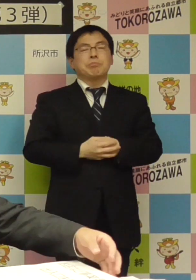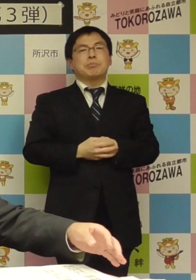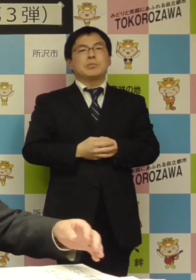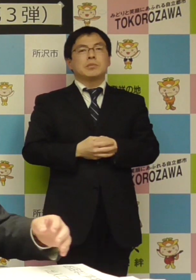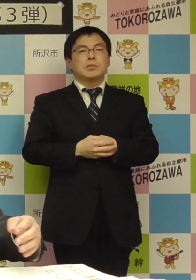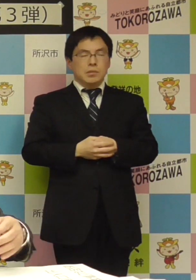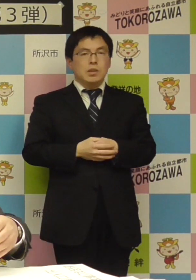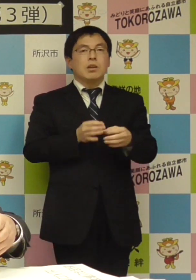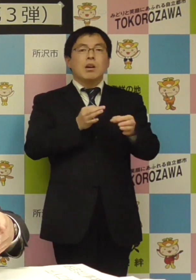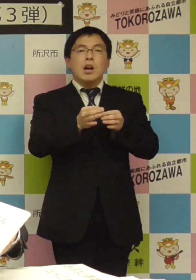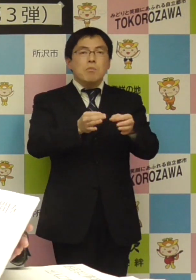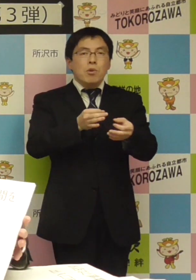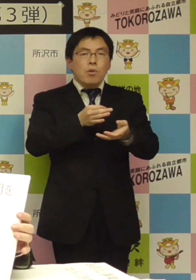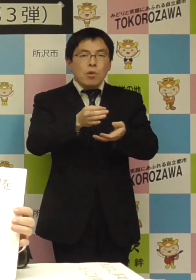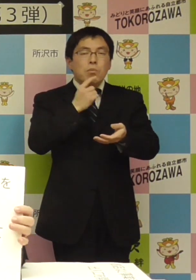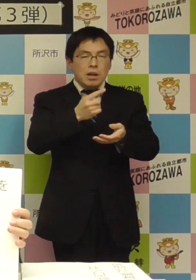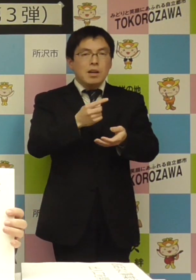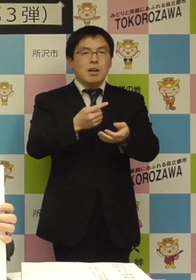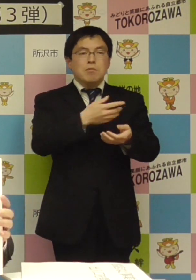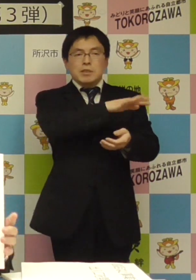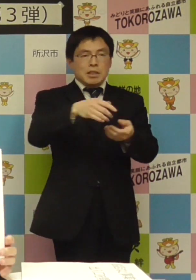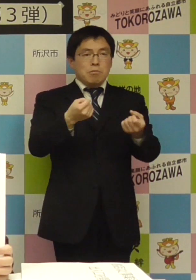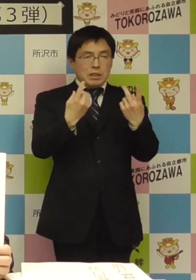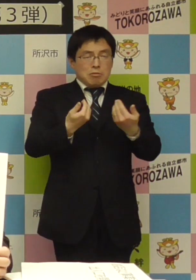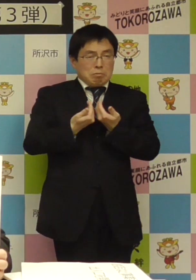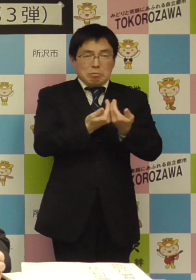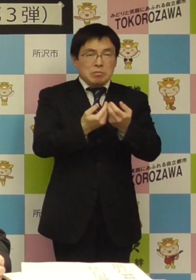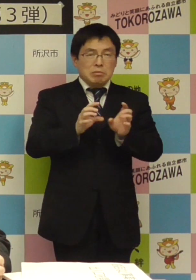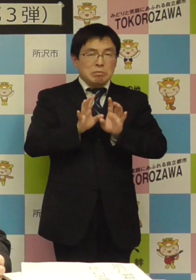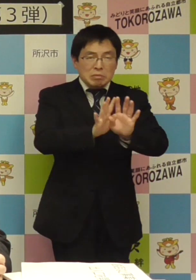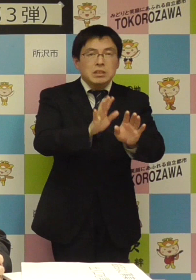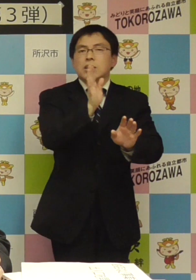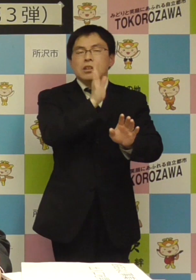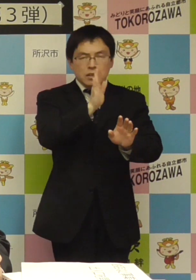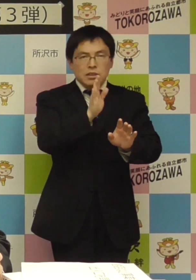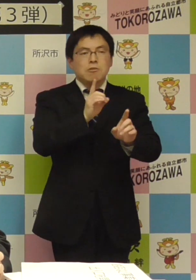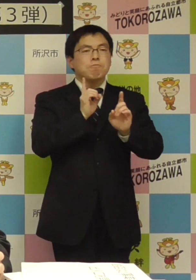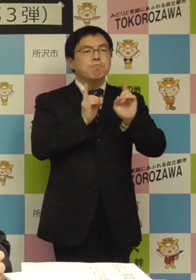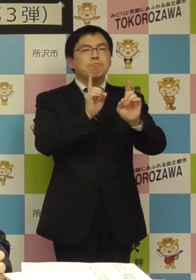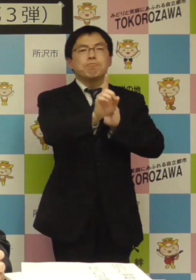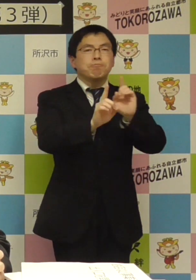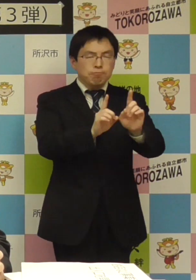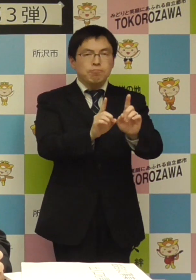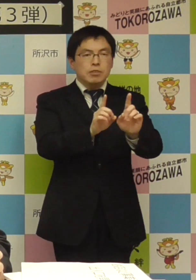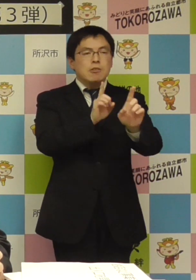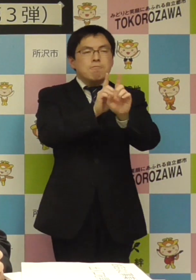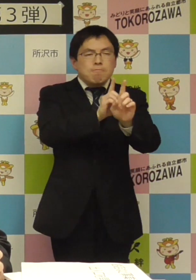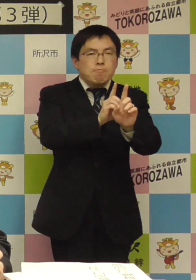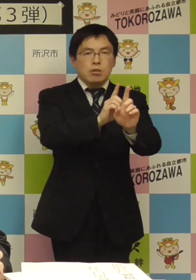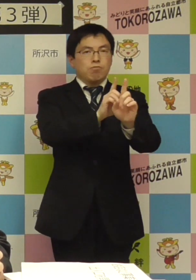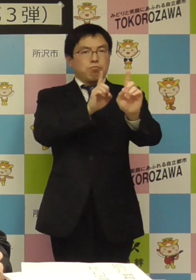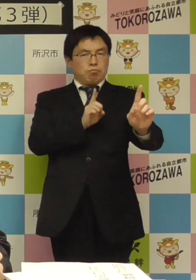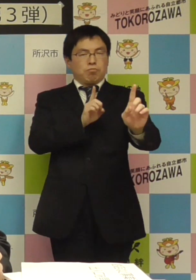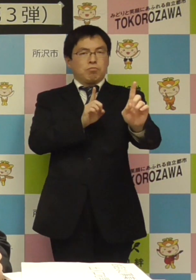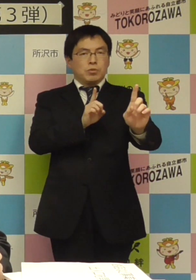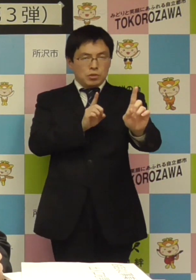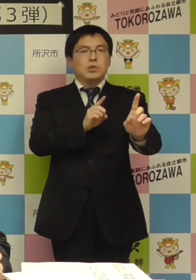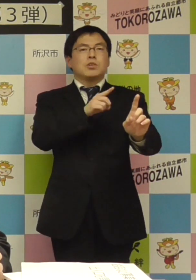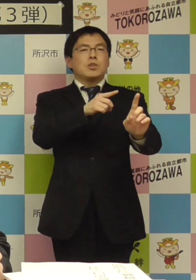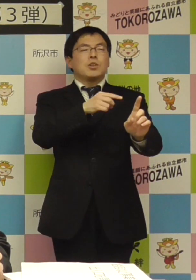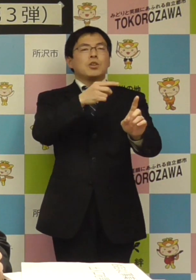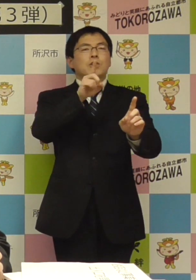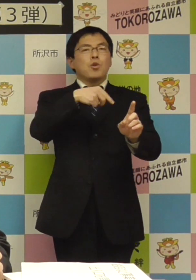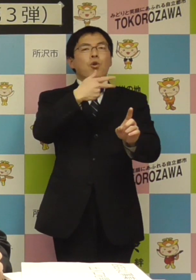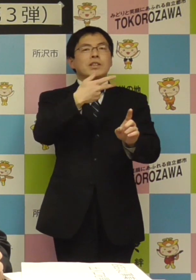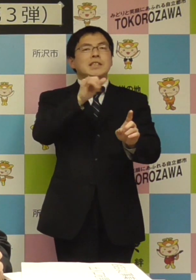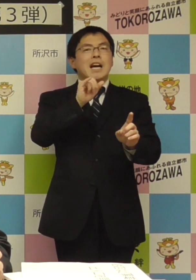買い物は混み合う時間を避けて、他の人と一定の距離、ソーシャルディスタンスと言われるそう